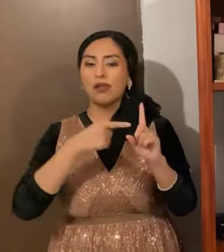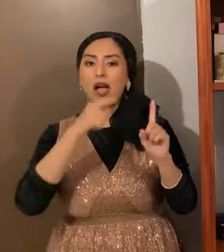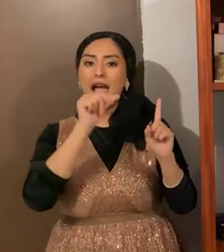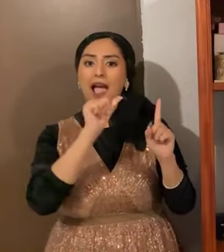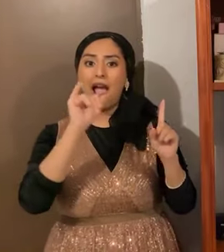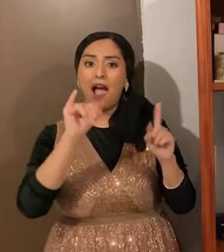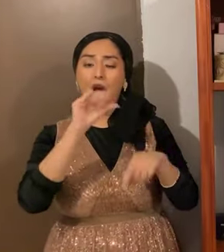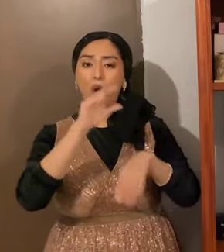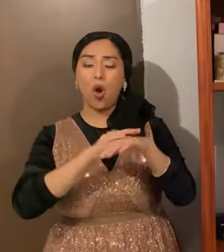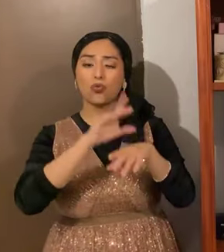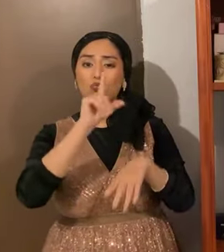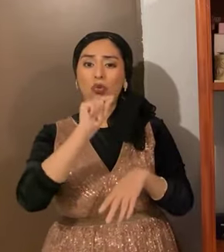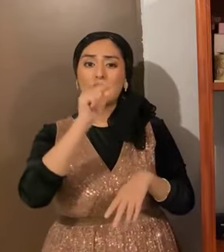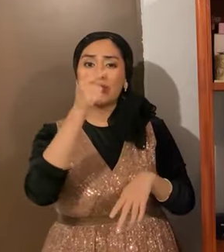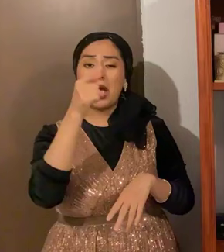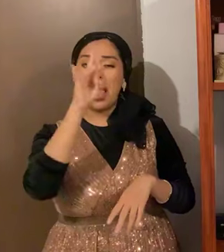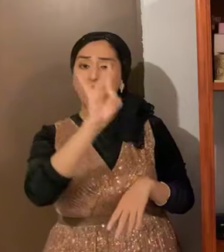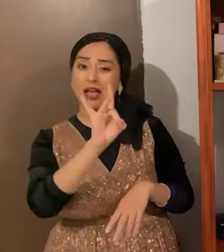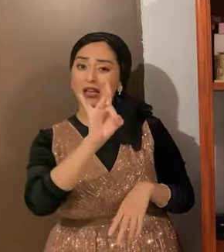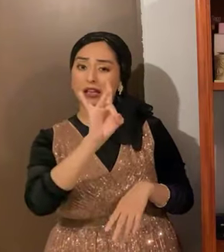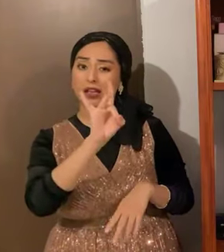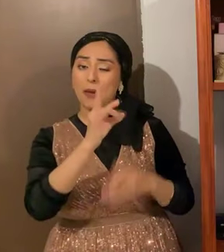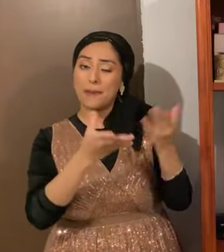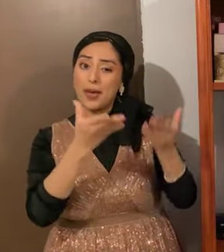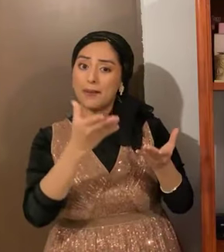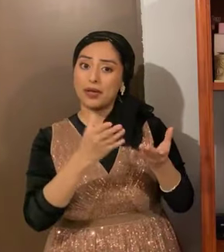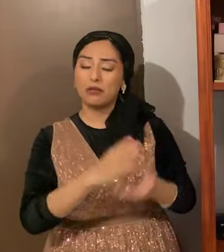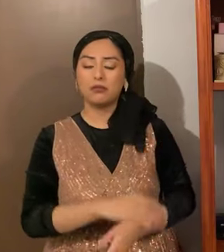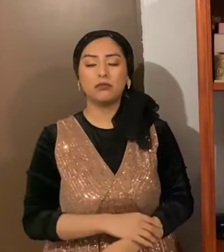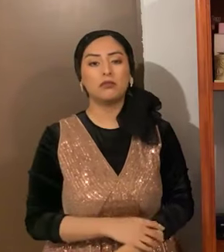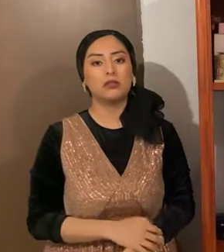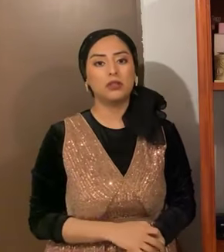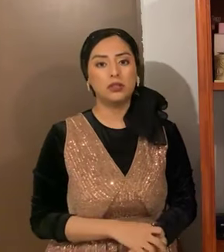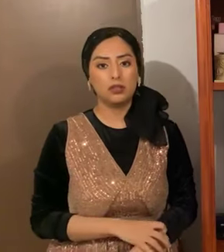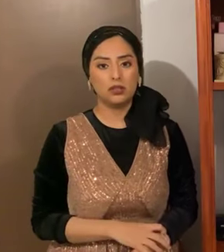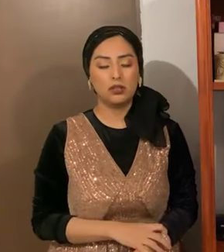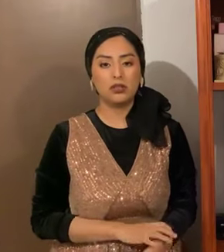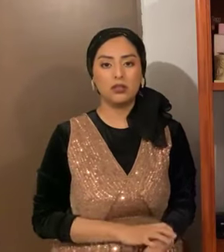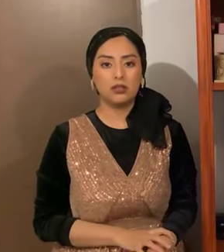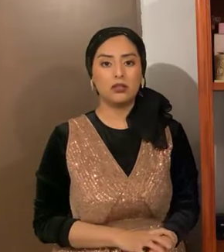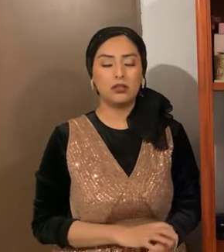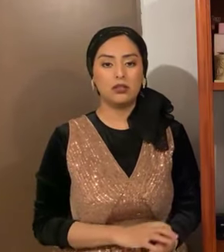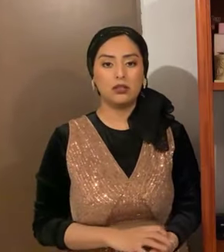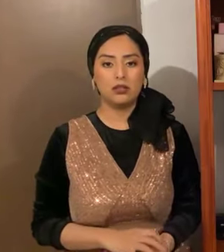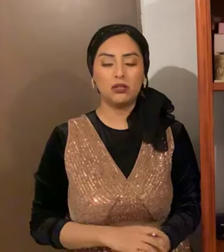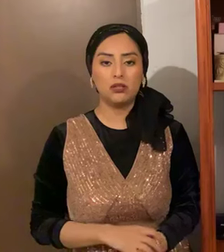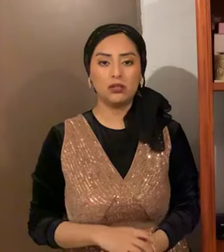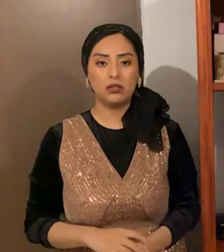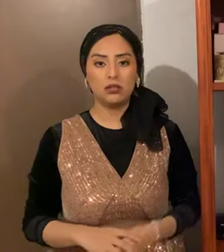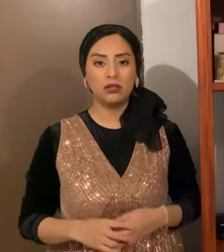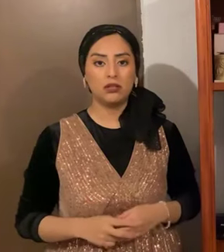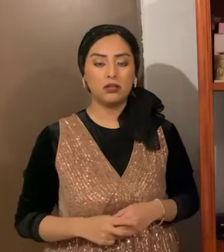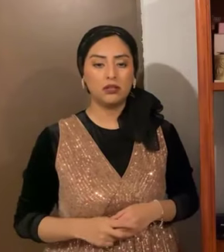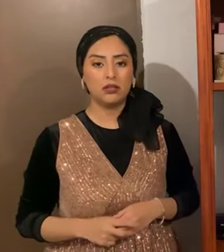el 2028, la previsión maldita que vuelve a aterrar a Wall Street.